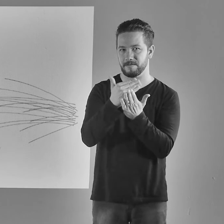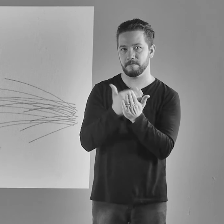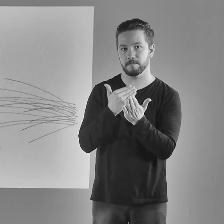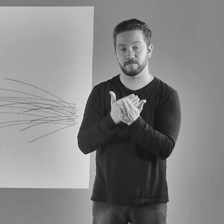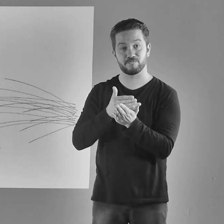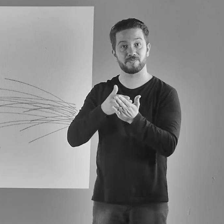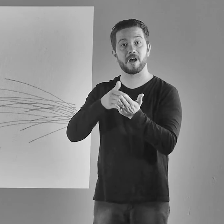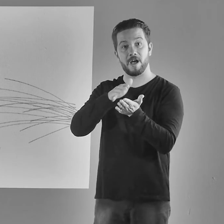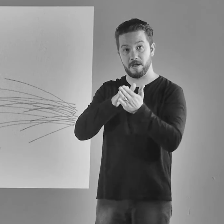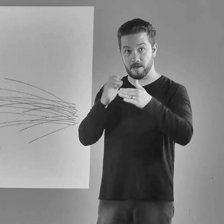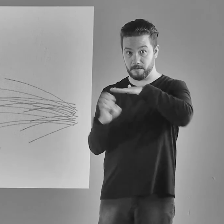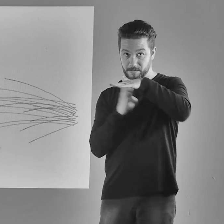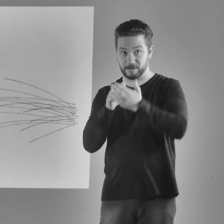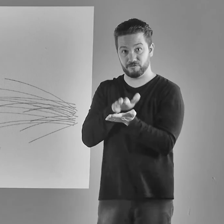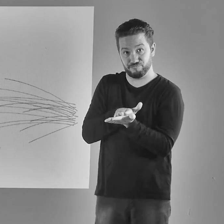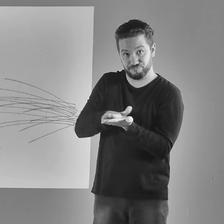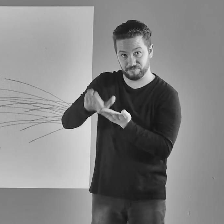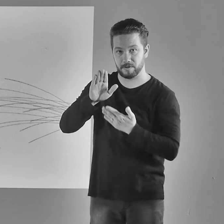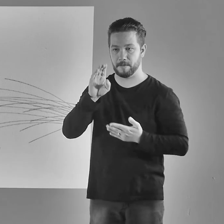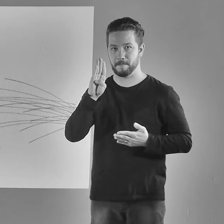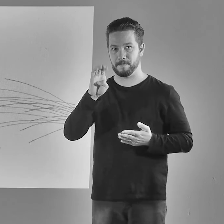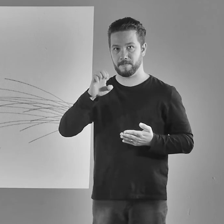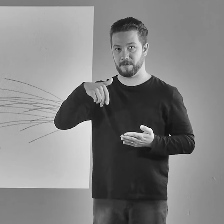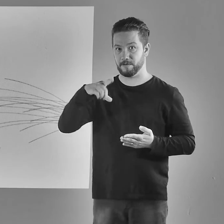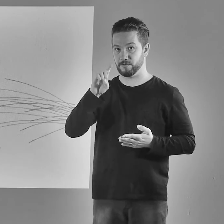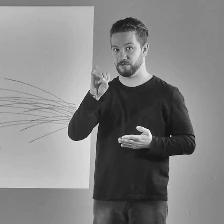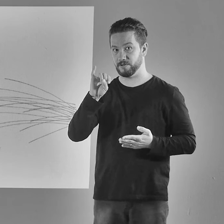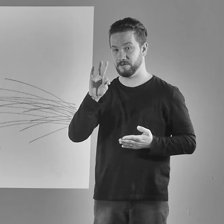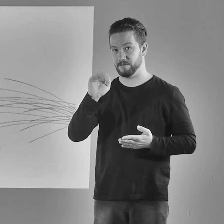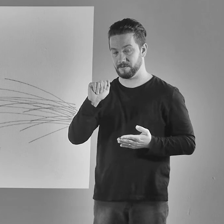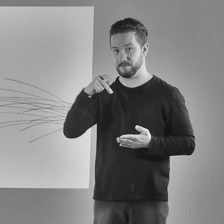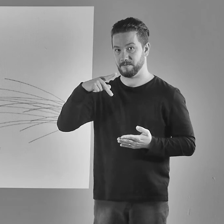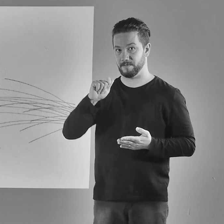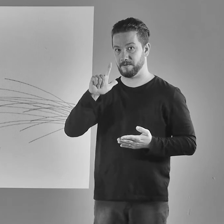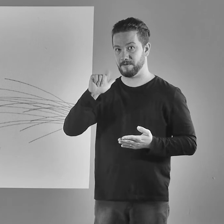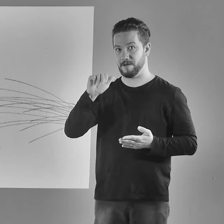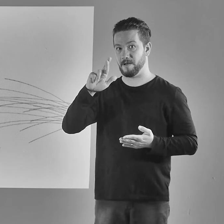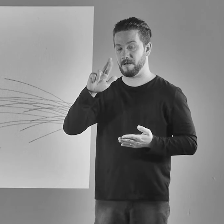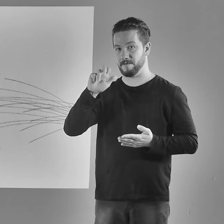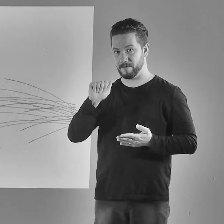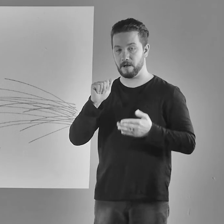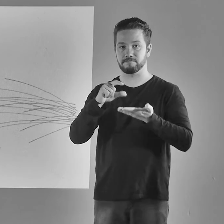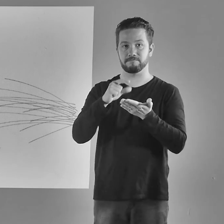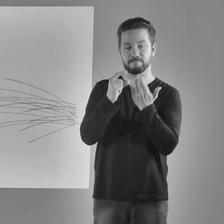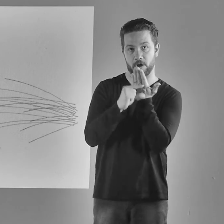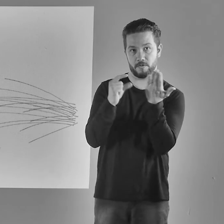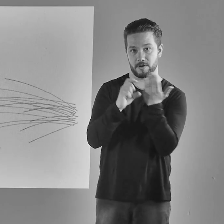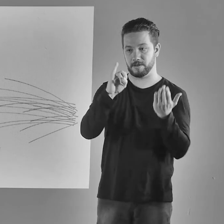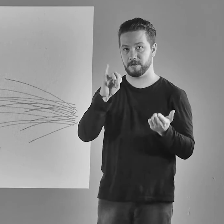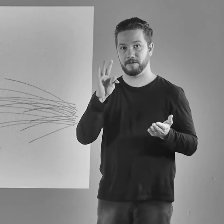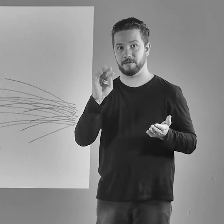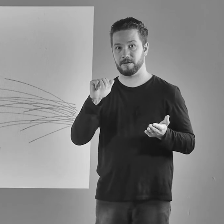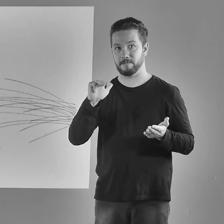editora Bendita Palavra, a escritora Itamara Moura. As ilustrações do livro